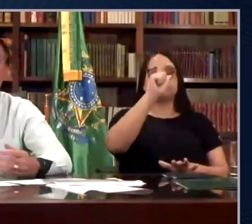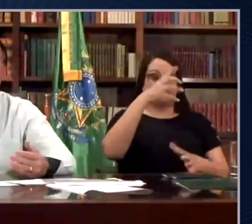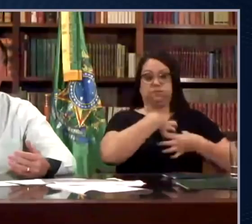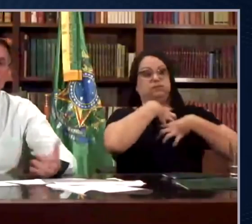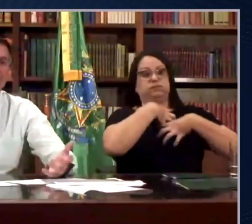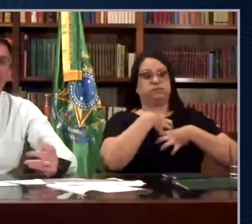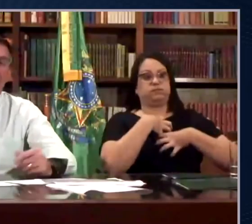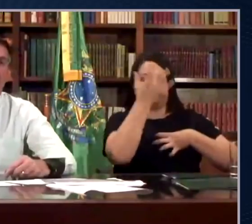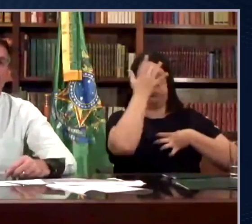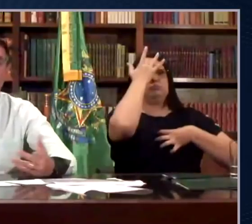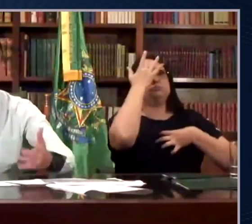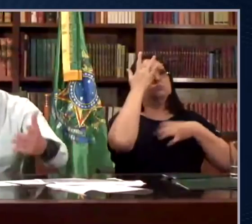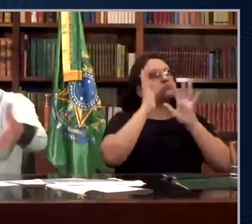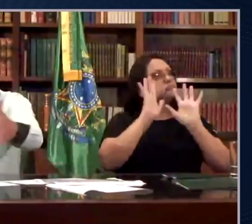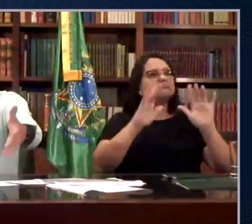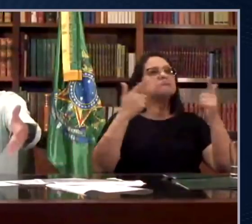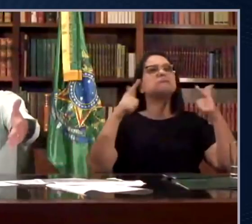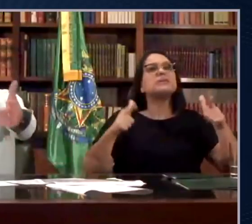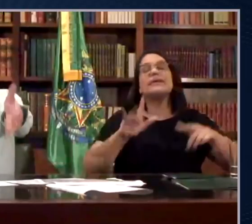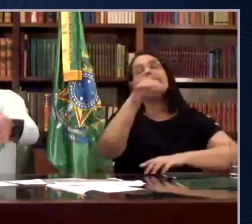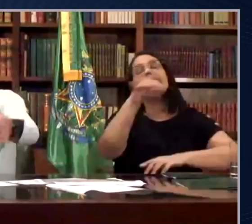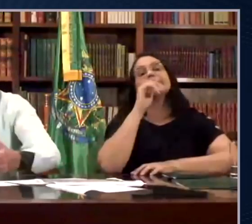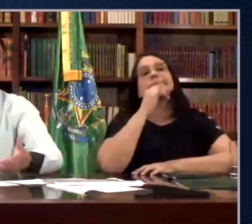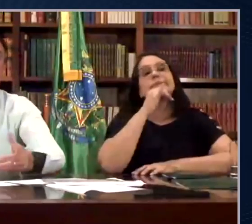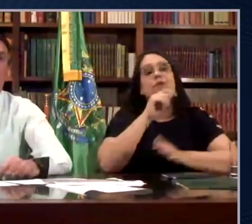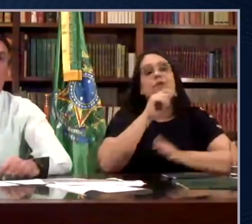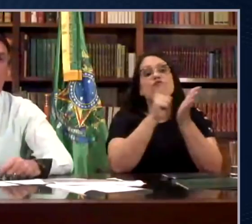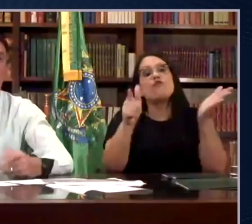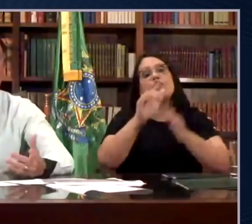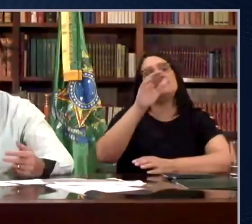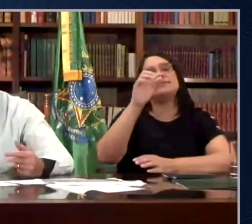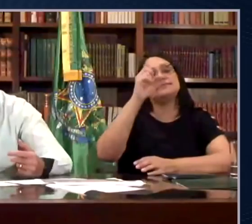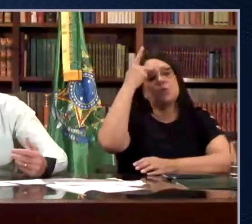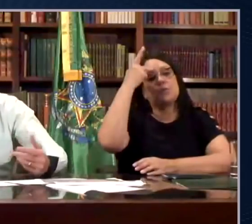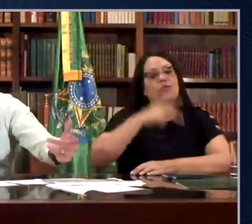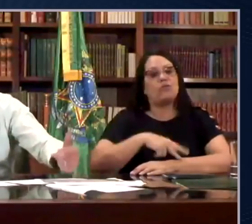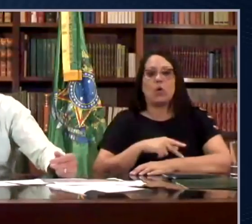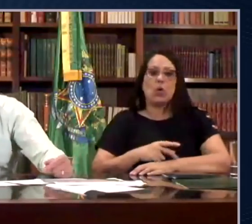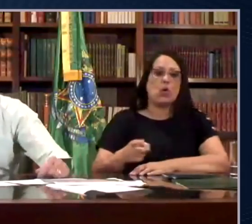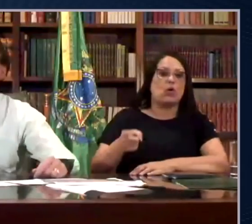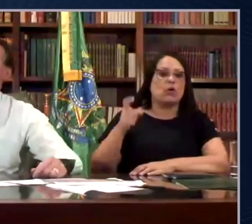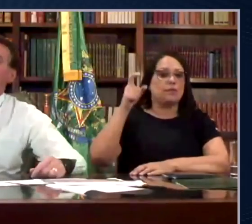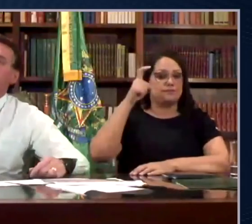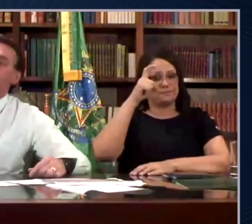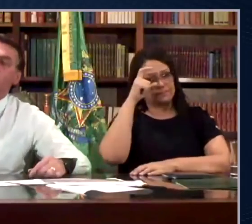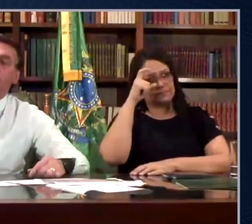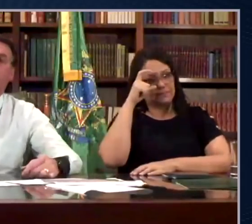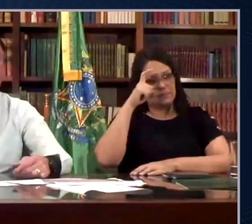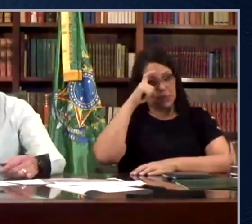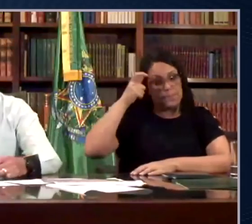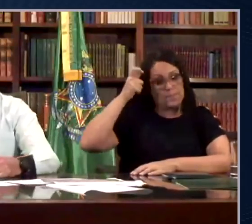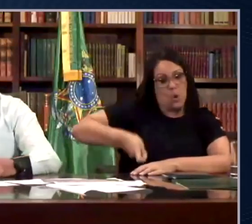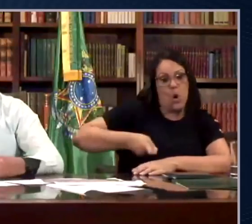impactou muito. Agora não existe isso aí. O Globo, a Folha de São Paulo publicou há 2 dias, Moro articula com Guedes e